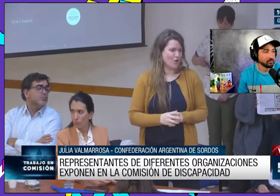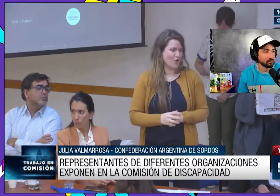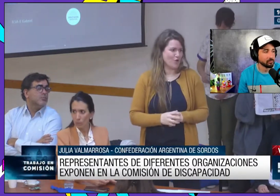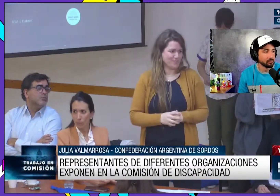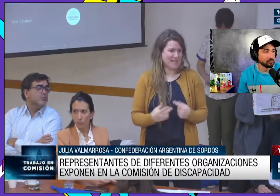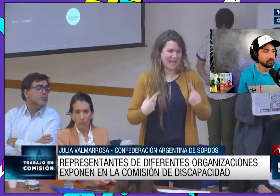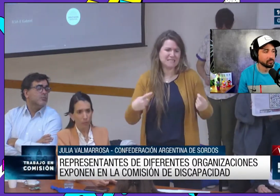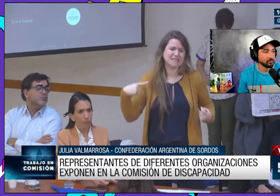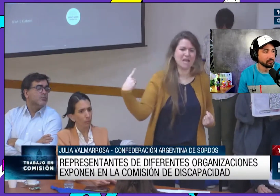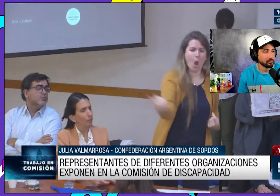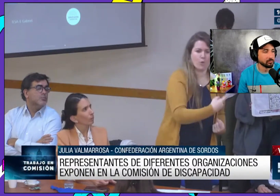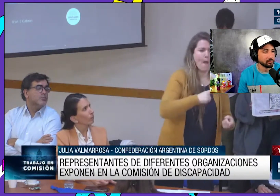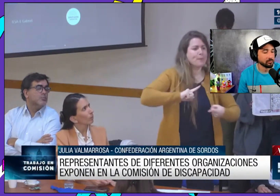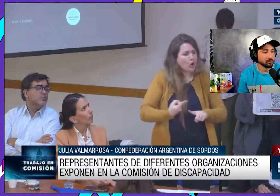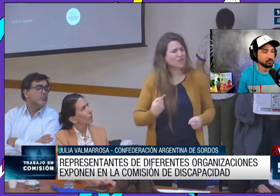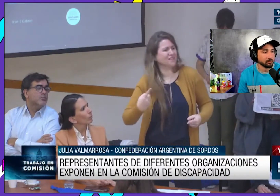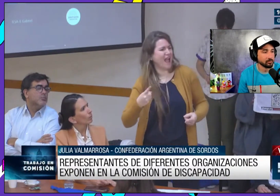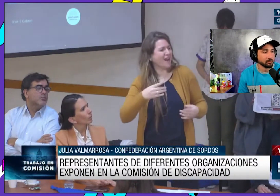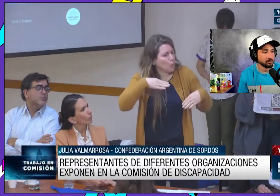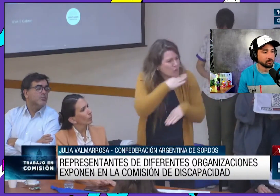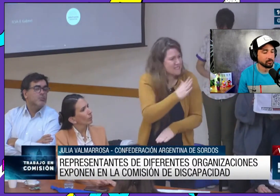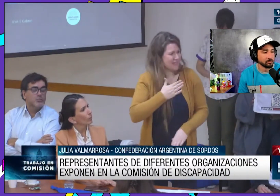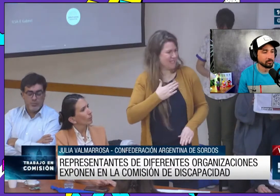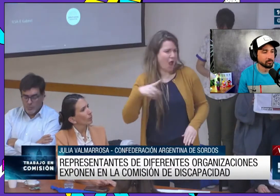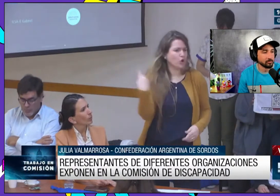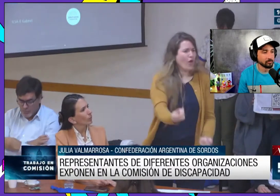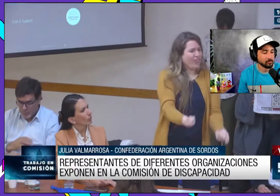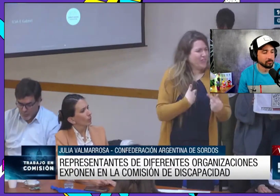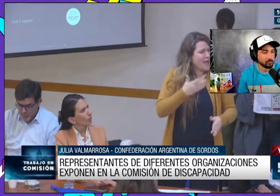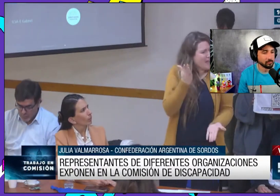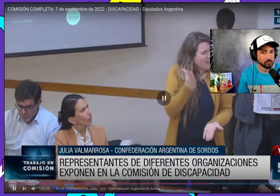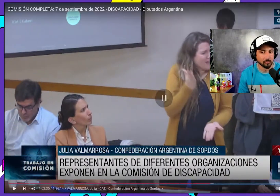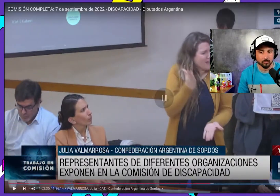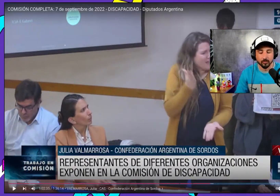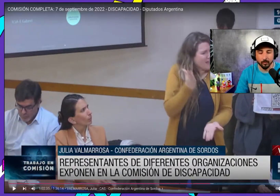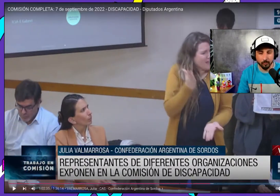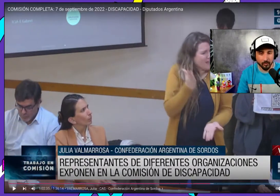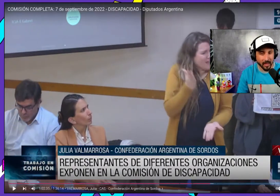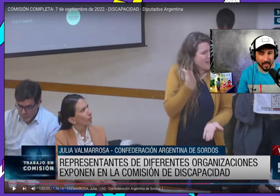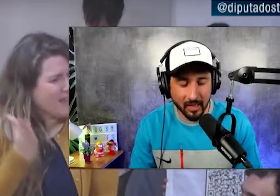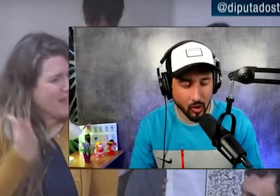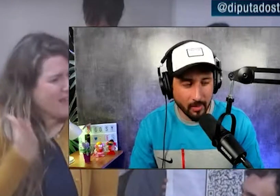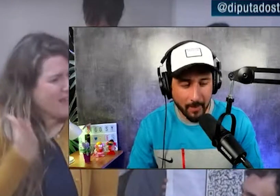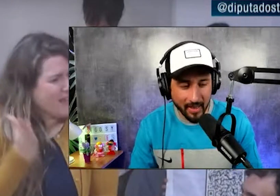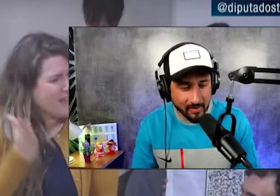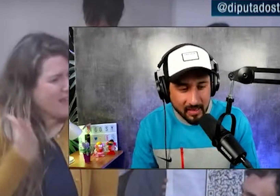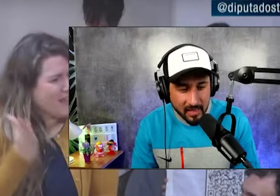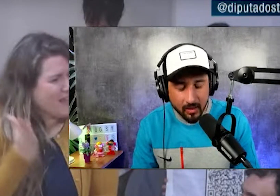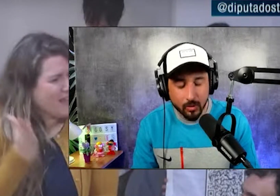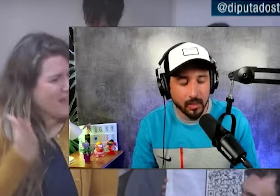no se reconocen los derechos lingüísticos. Necesitamos políticas lingüísticas. Lo que plantea